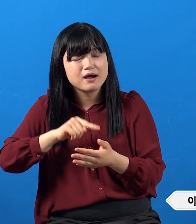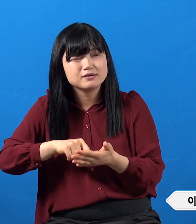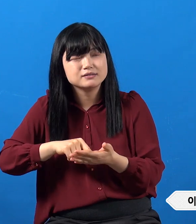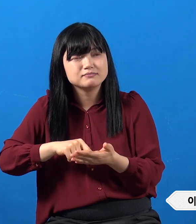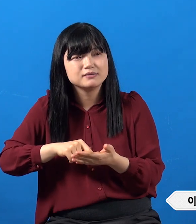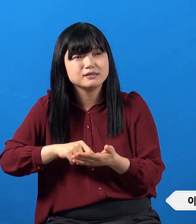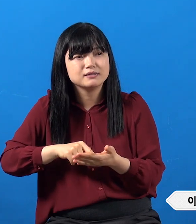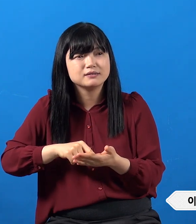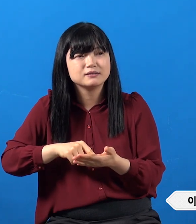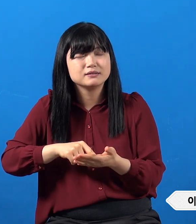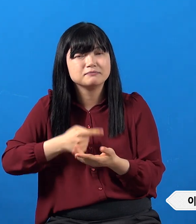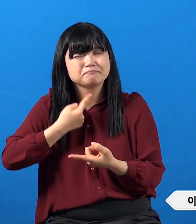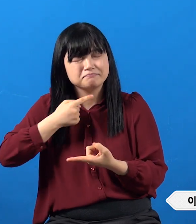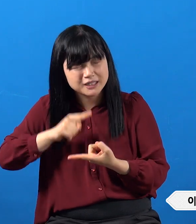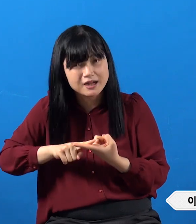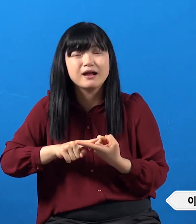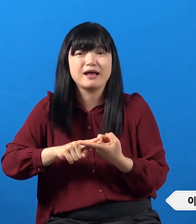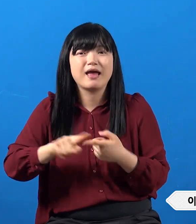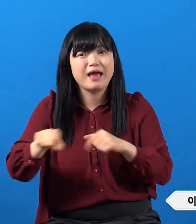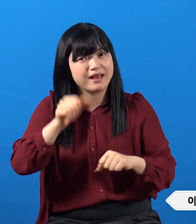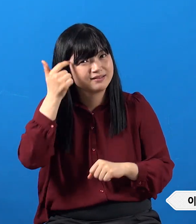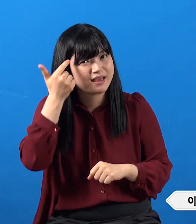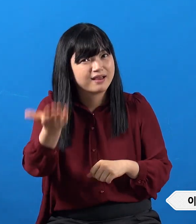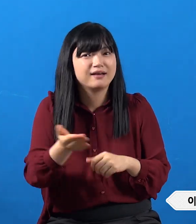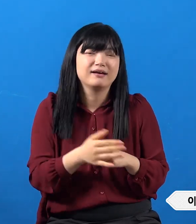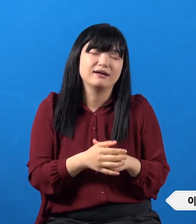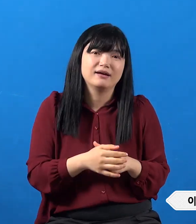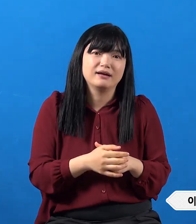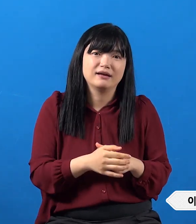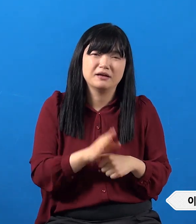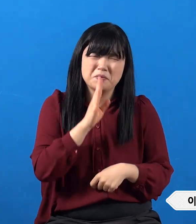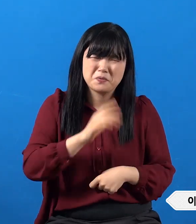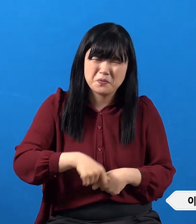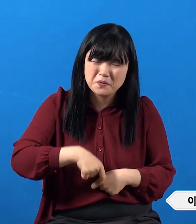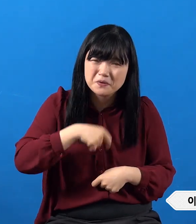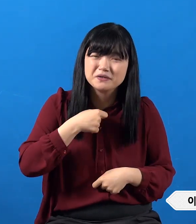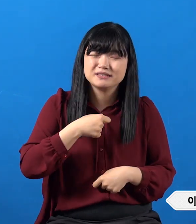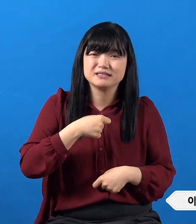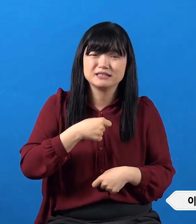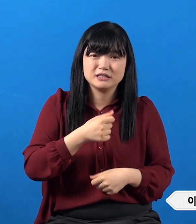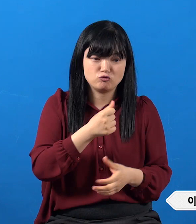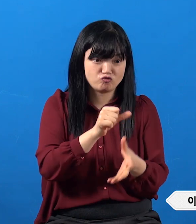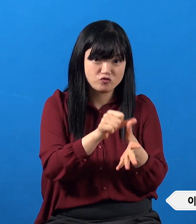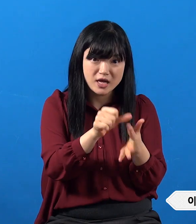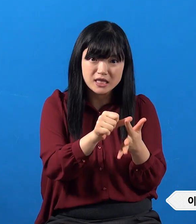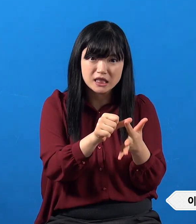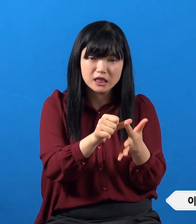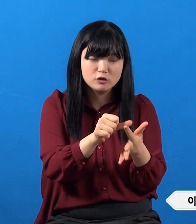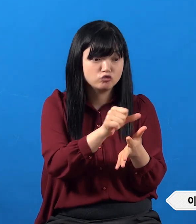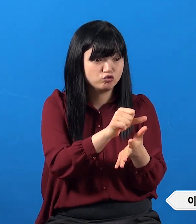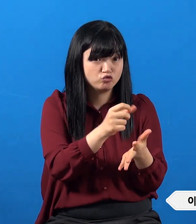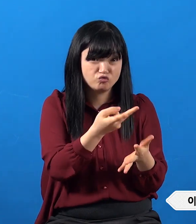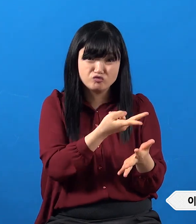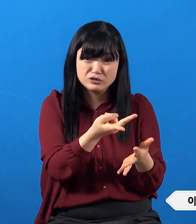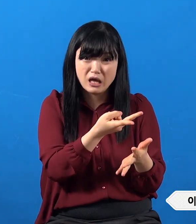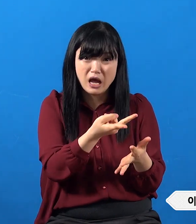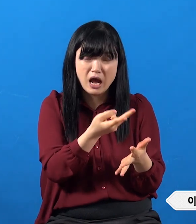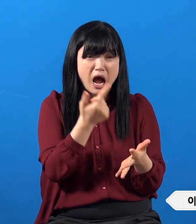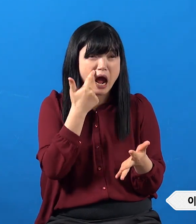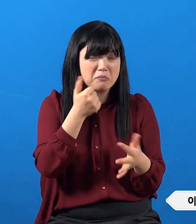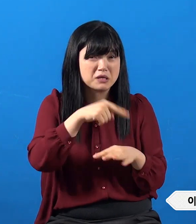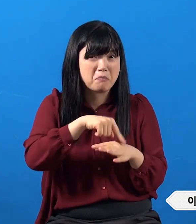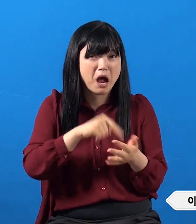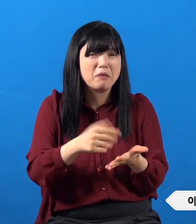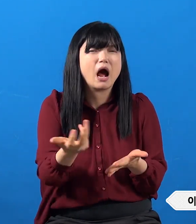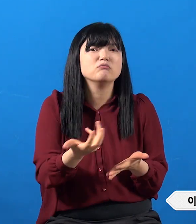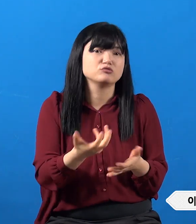마음에 드는 행동을 했느냐는 것입니다. 사실 본문에 등장하는 두 아들은 둘 다 아버지의